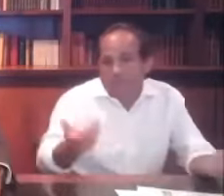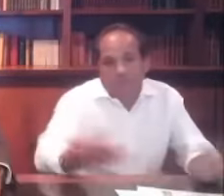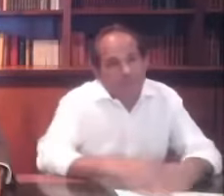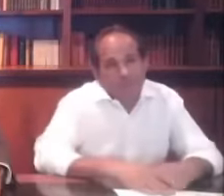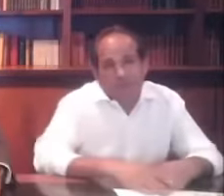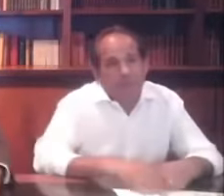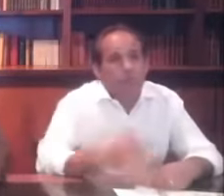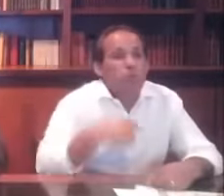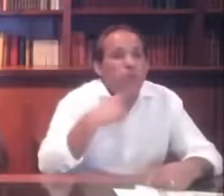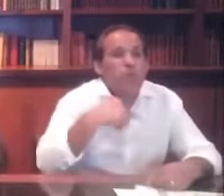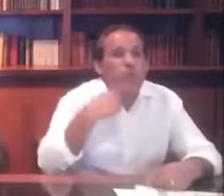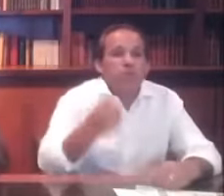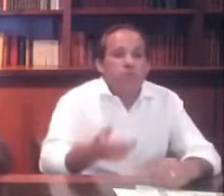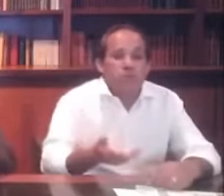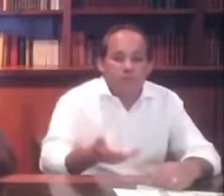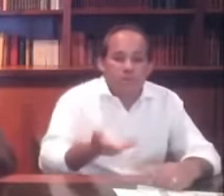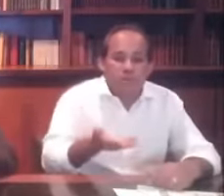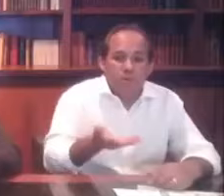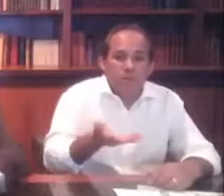chegar